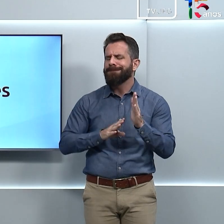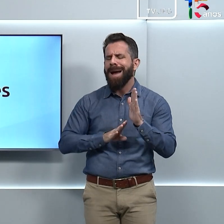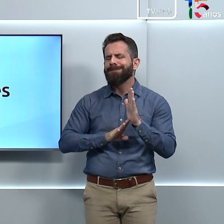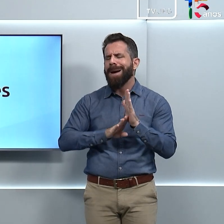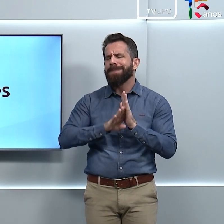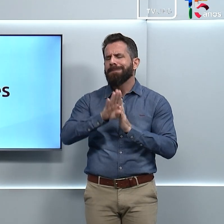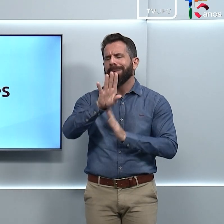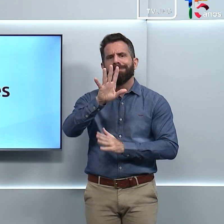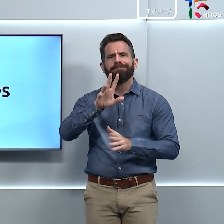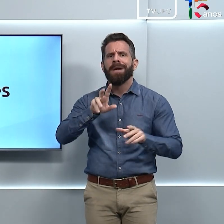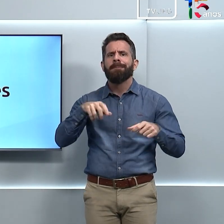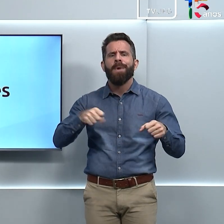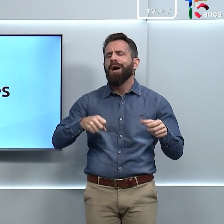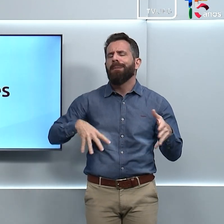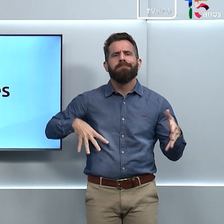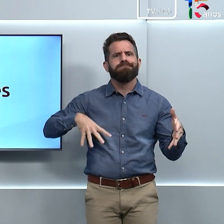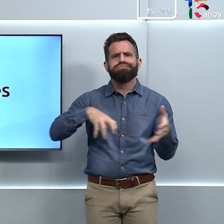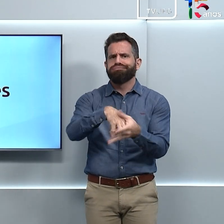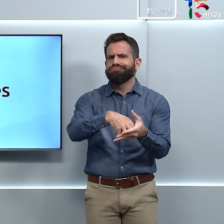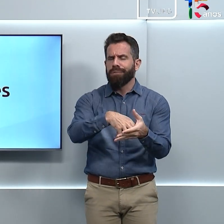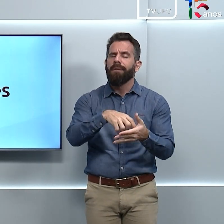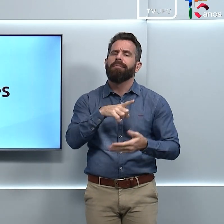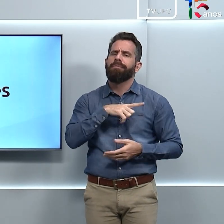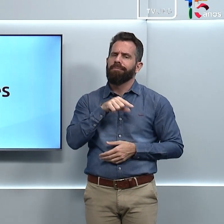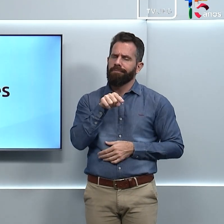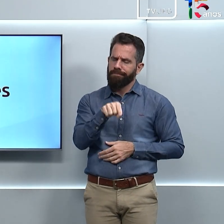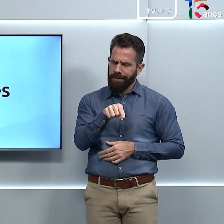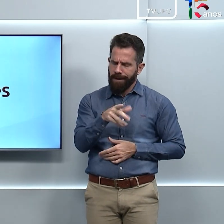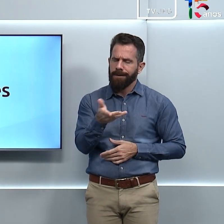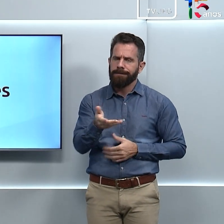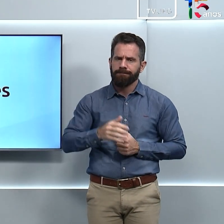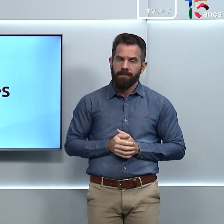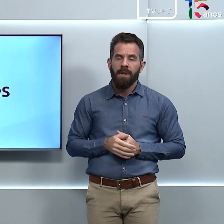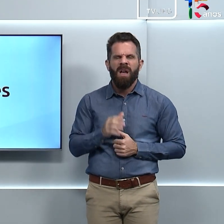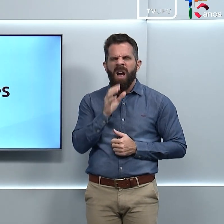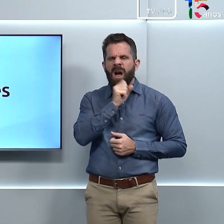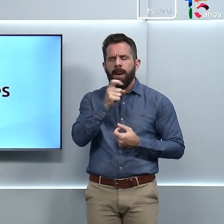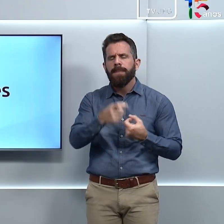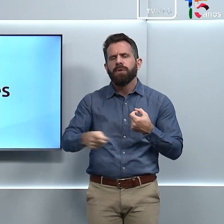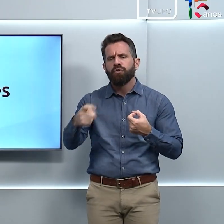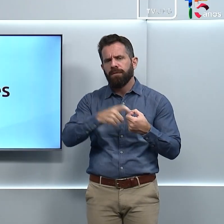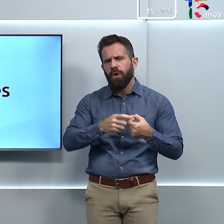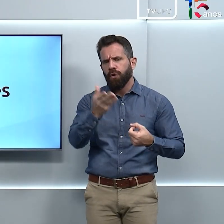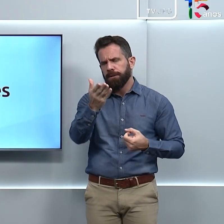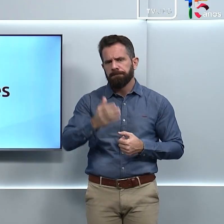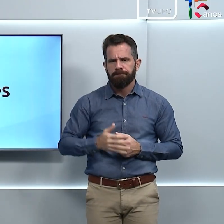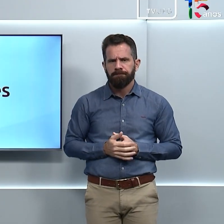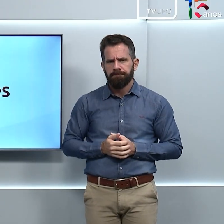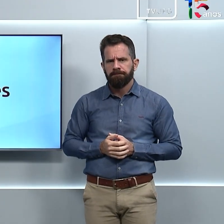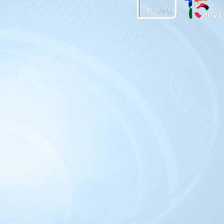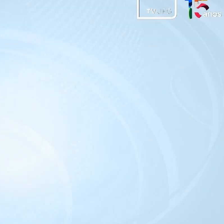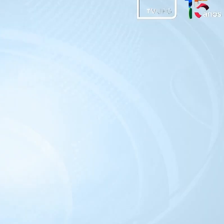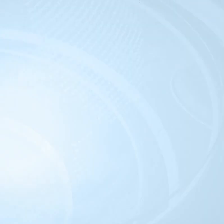número de acidentes envolvendo esse tipo de veículo. Não sai daí não, que a gente volta rapidinho.